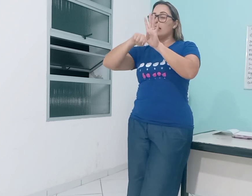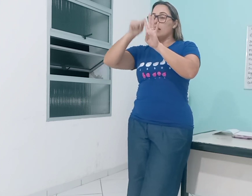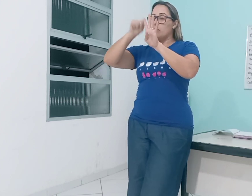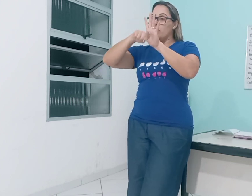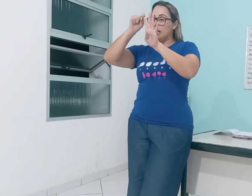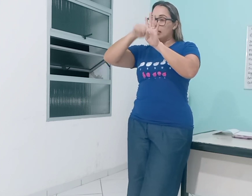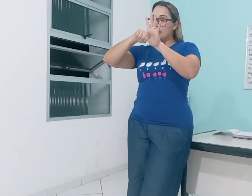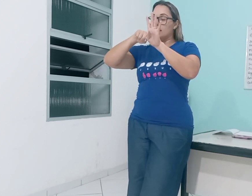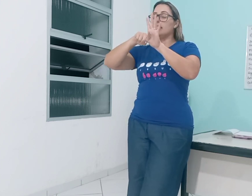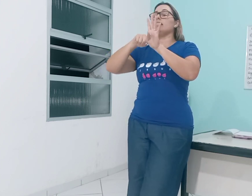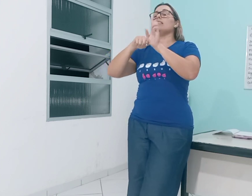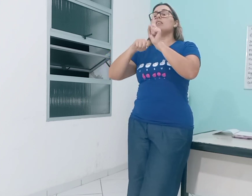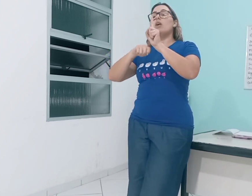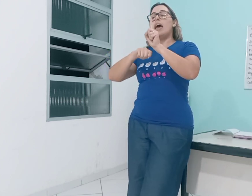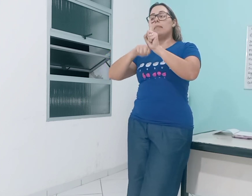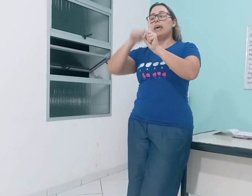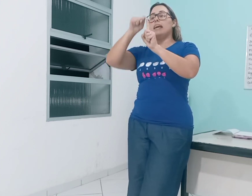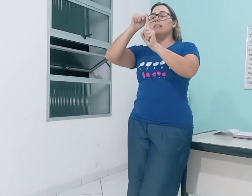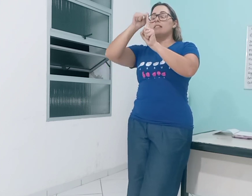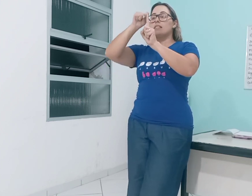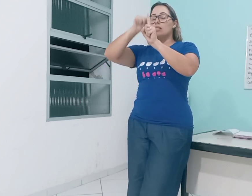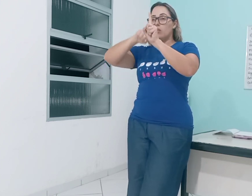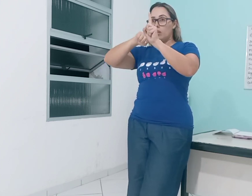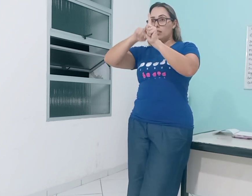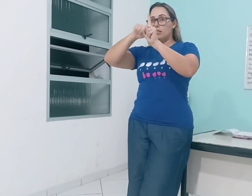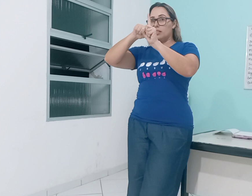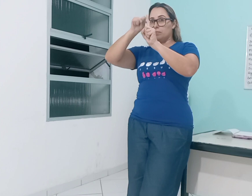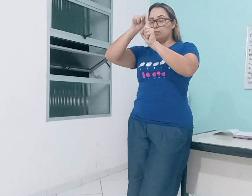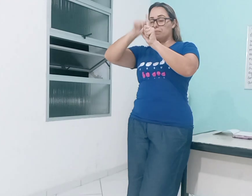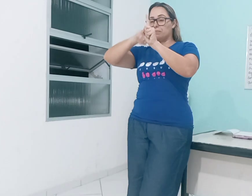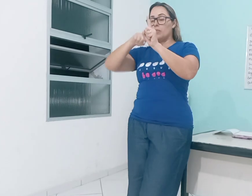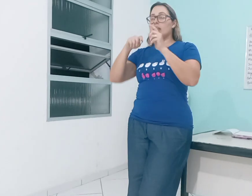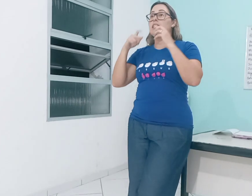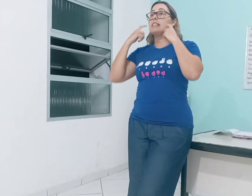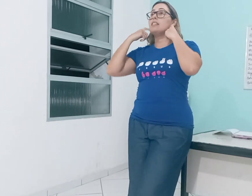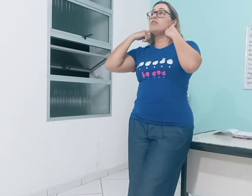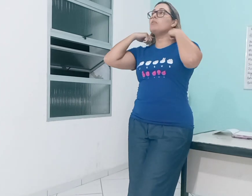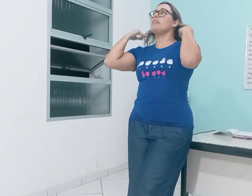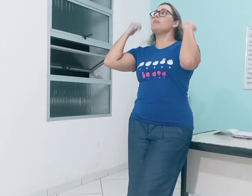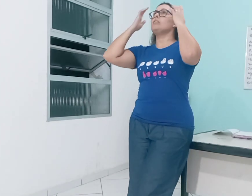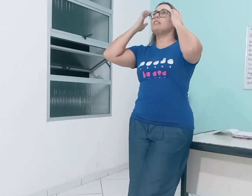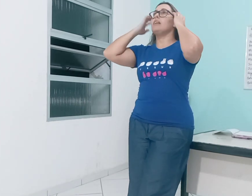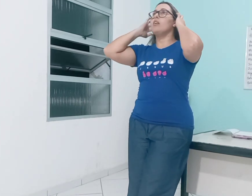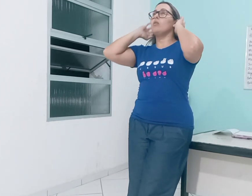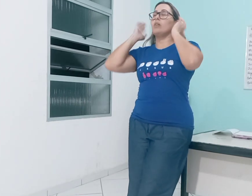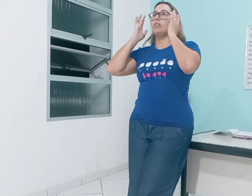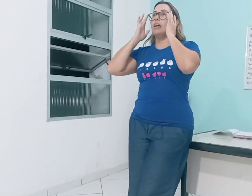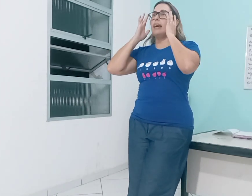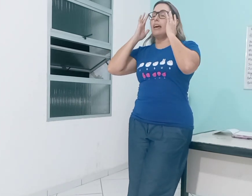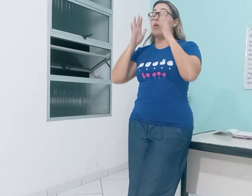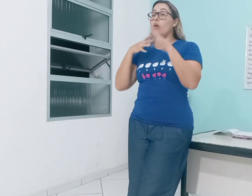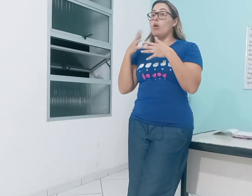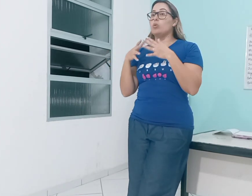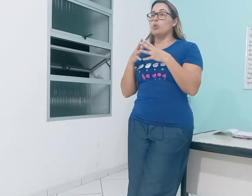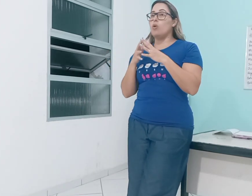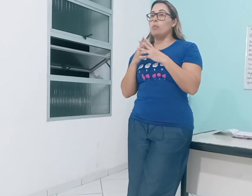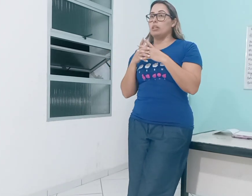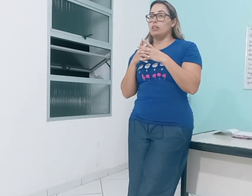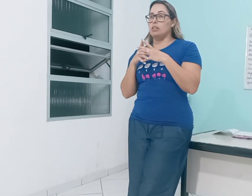bom? Fica riscando aqui. É mês, você coloca isso aqui. Vocês vão me ver muito assim, eu coloco o nome em